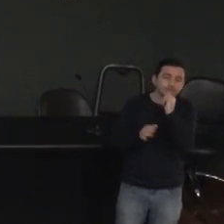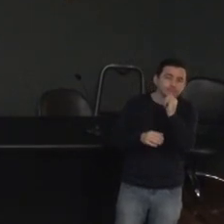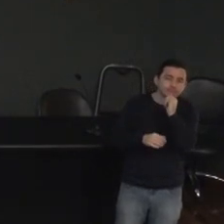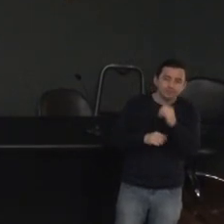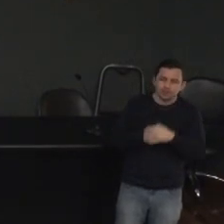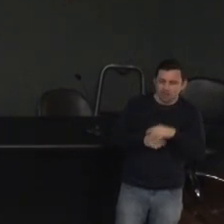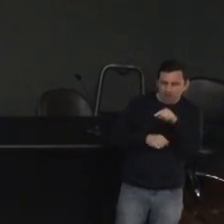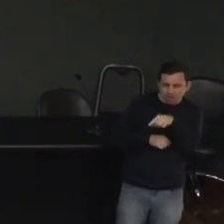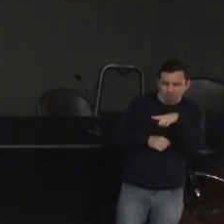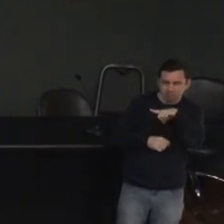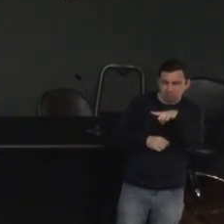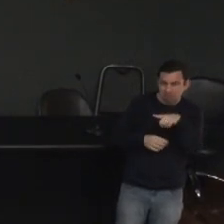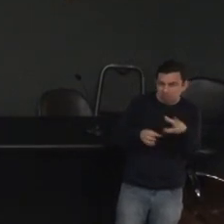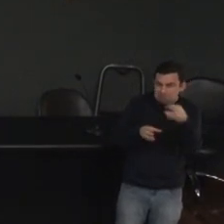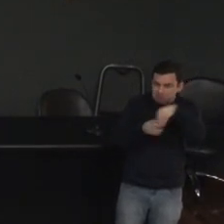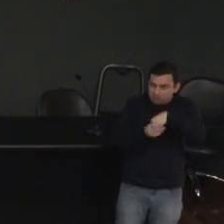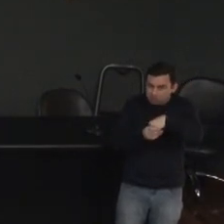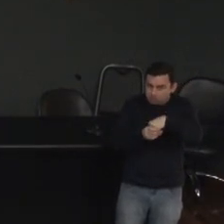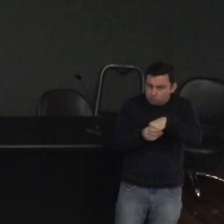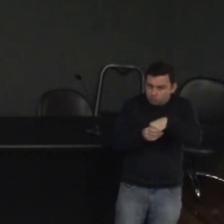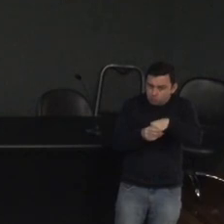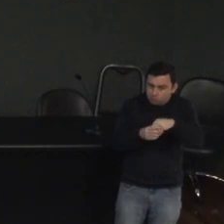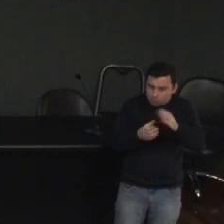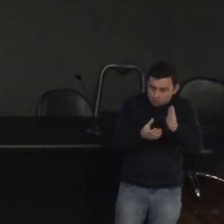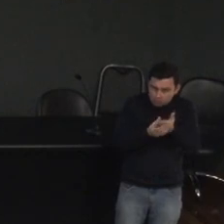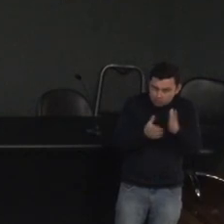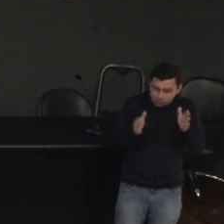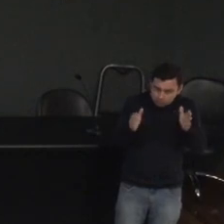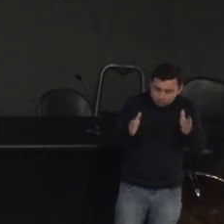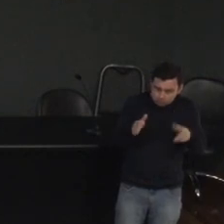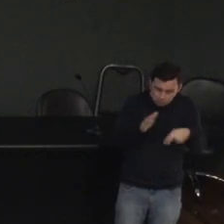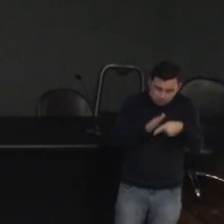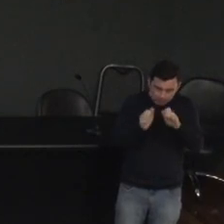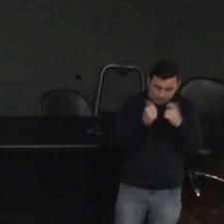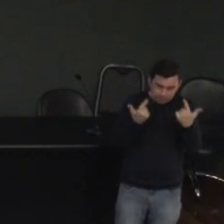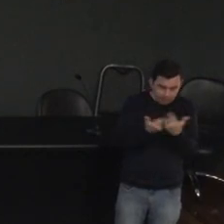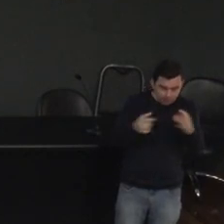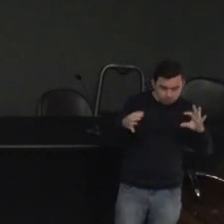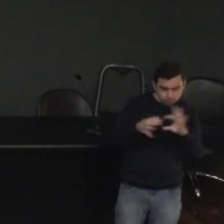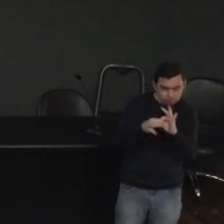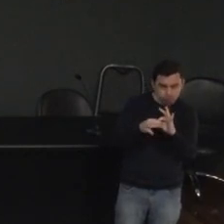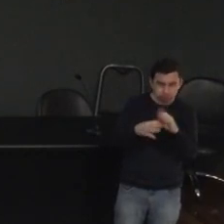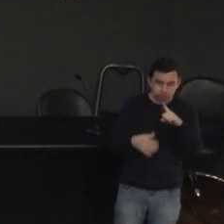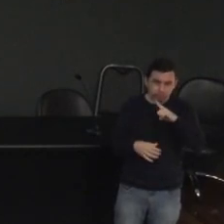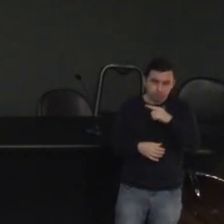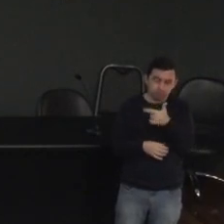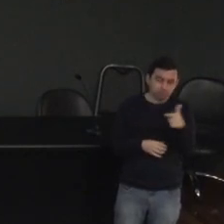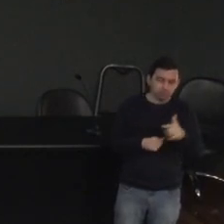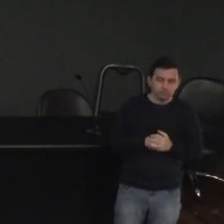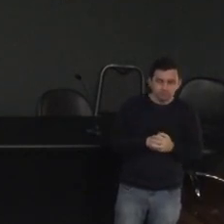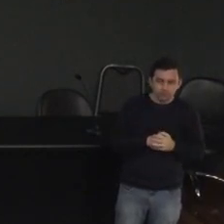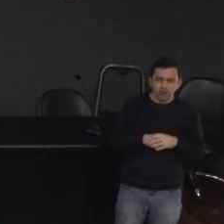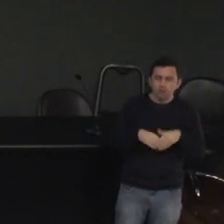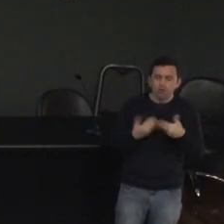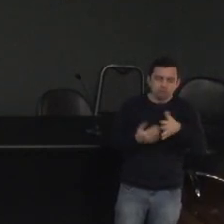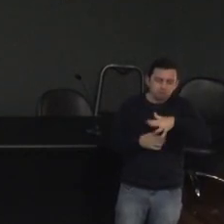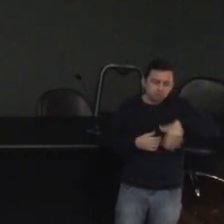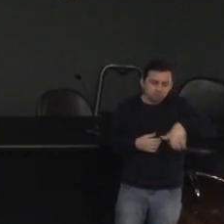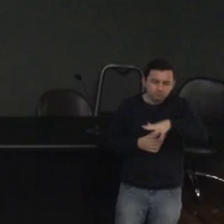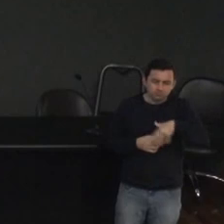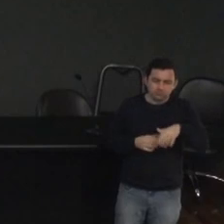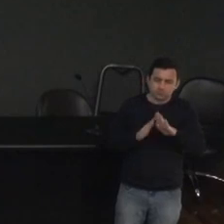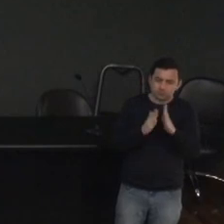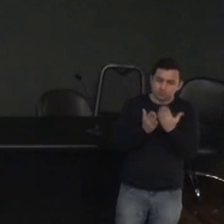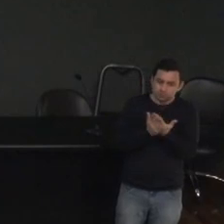Está ou não está dentro do processo de adequação da Assembleia né quais são as unidades que então a escola Legislativa